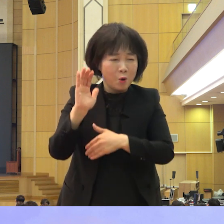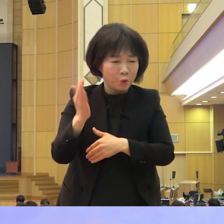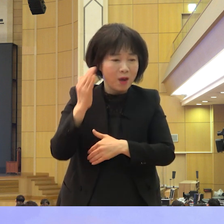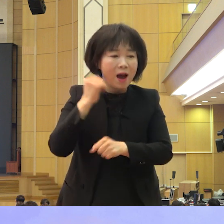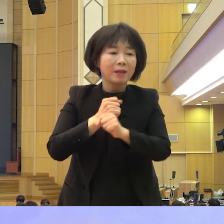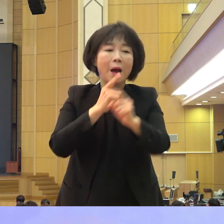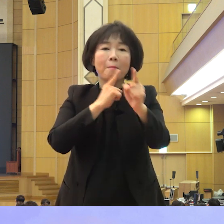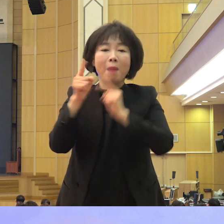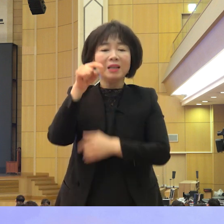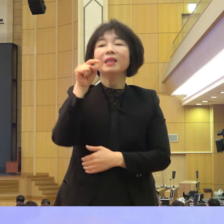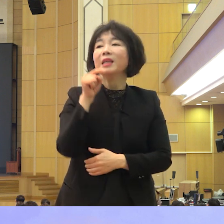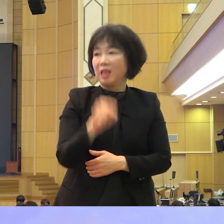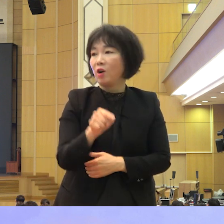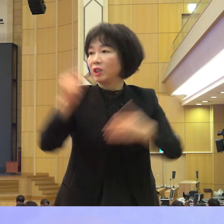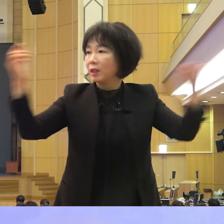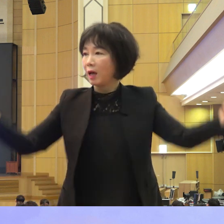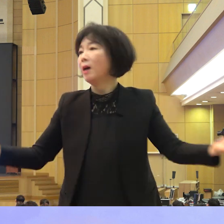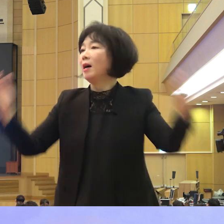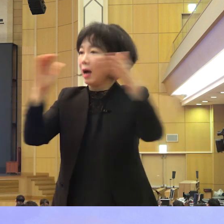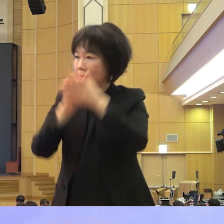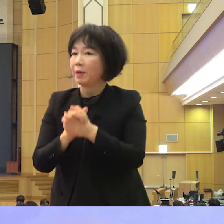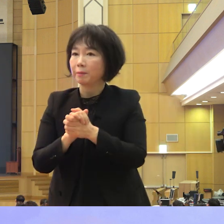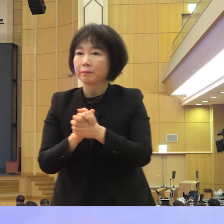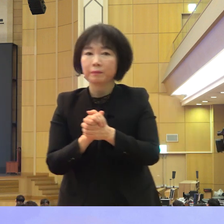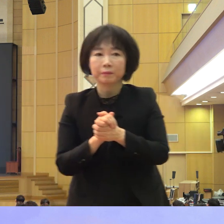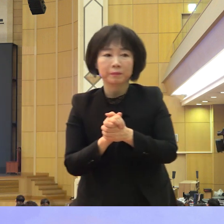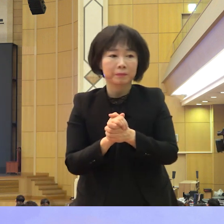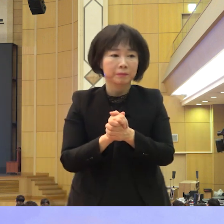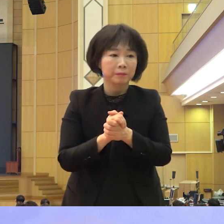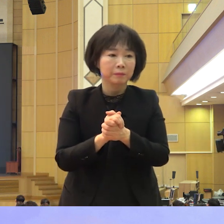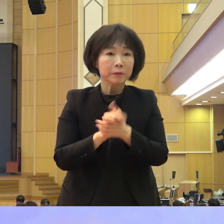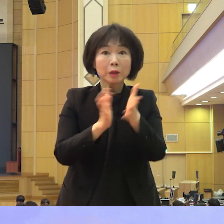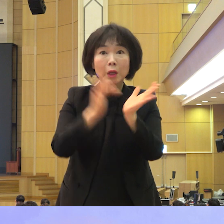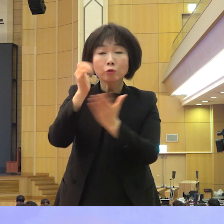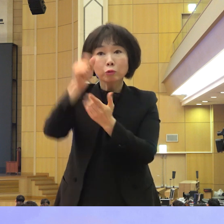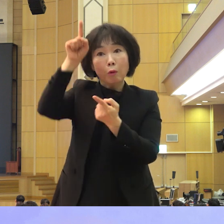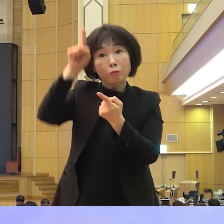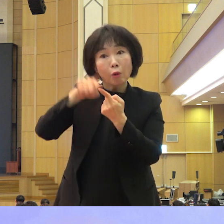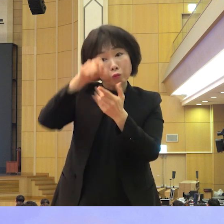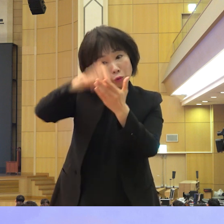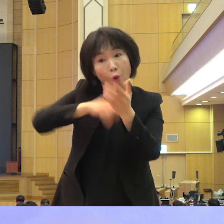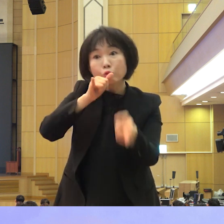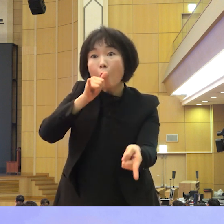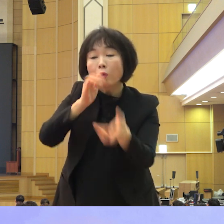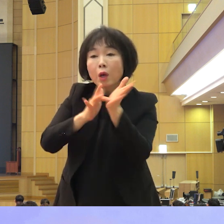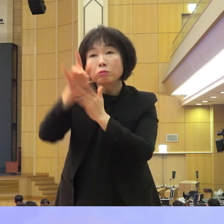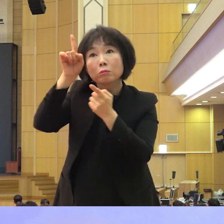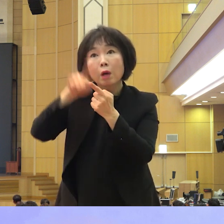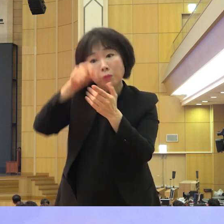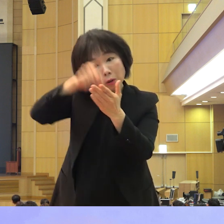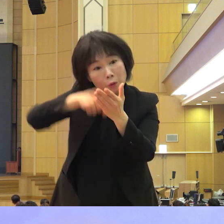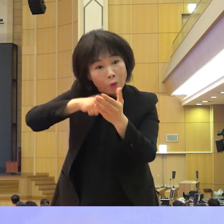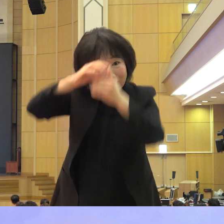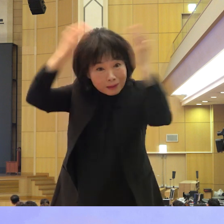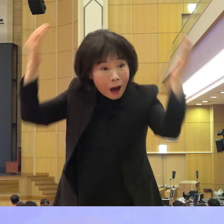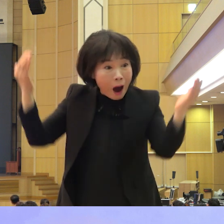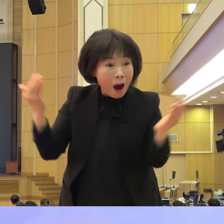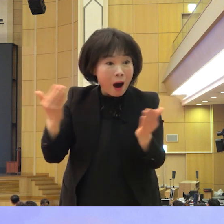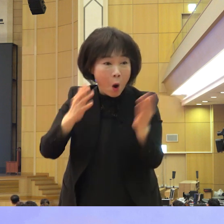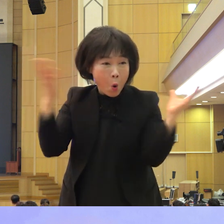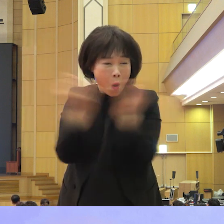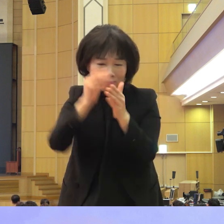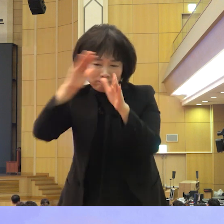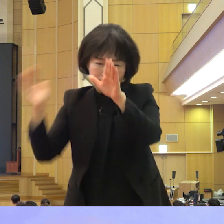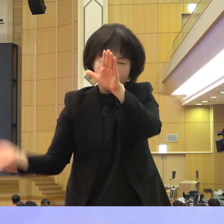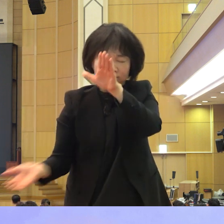한 말이 이것이라 하시고, 예수님에 대해서 기록됐고 이 예수님에 대해서 기록된 것이 다 이루어져야